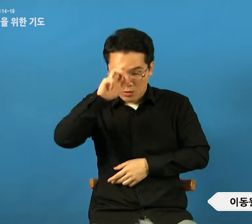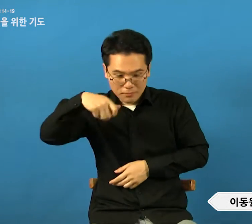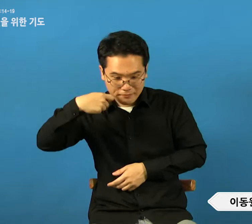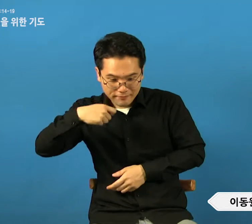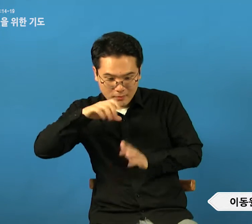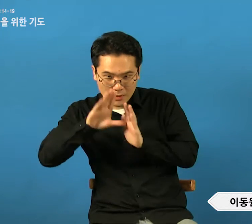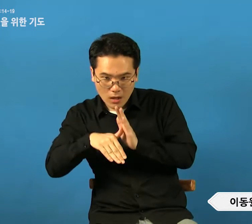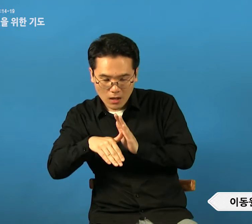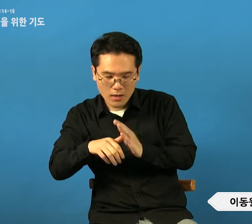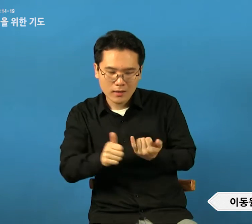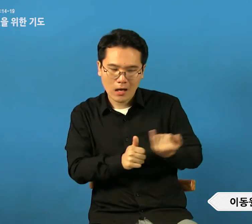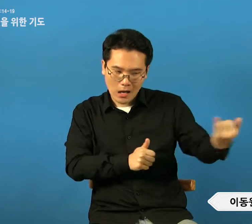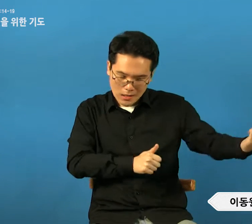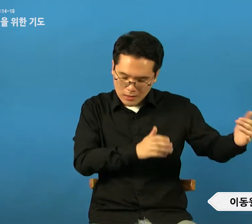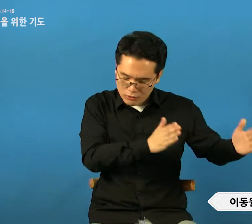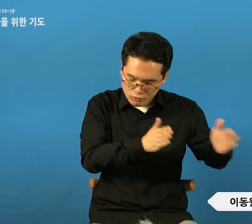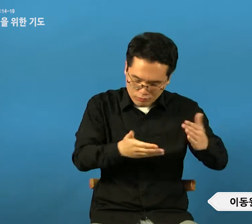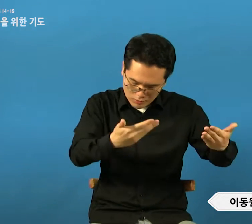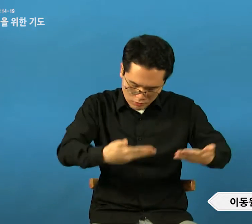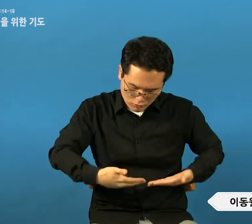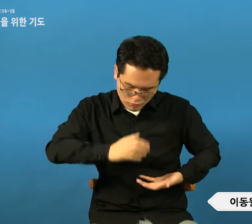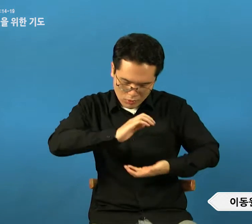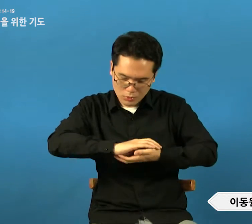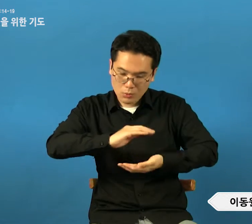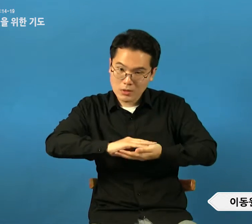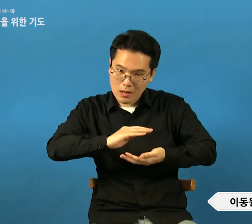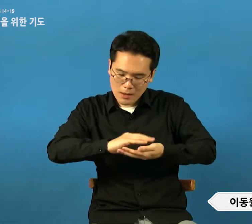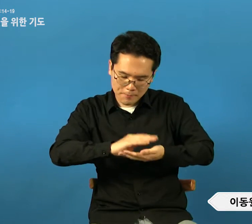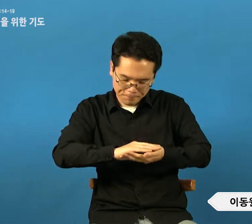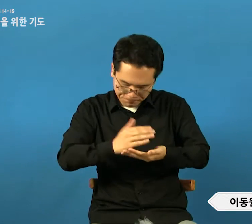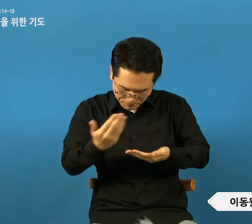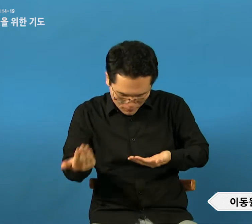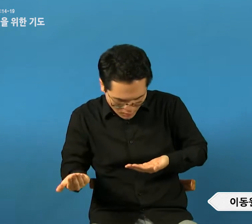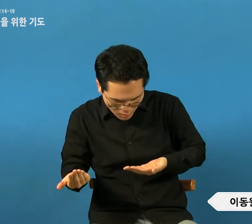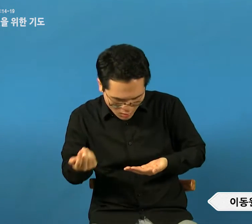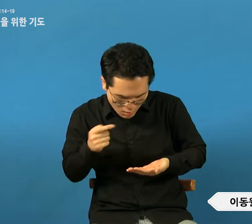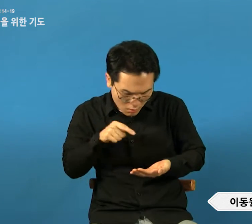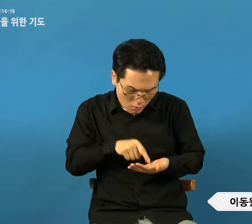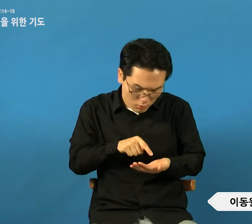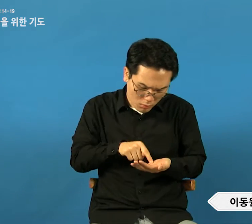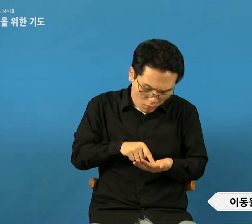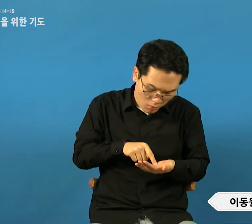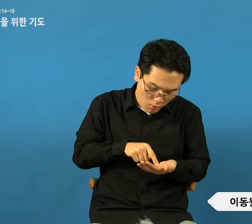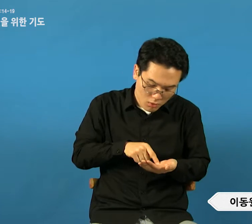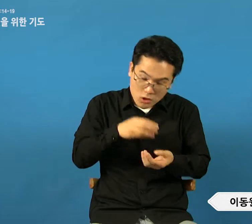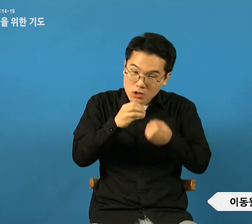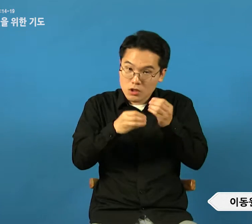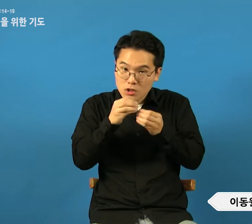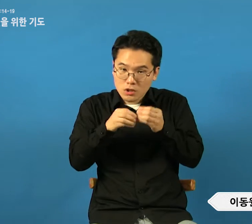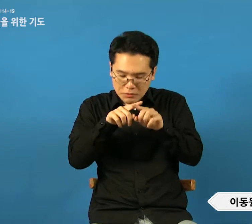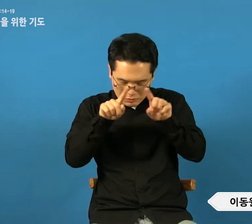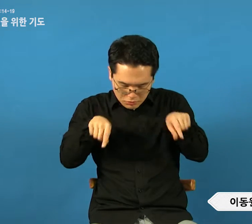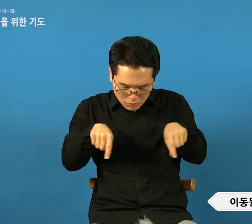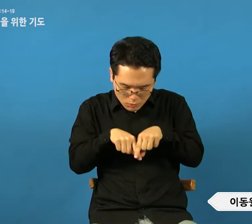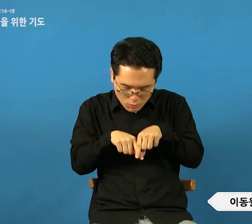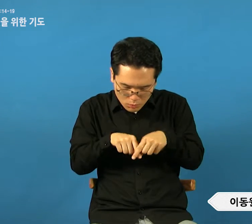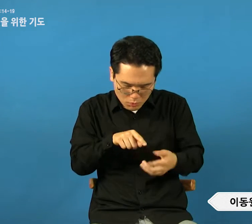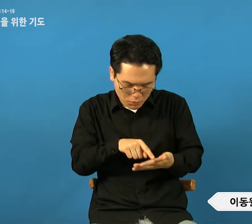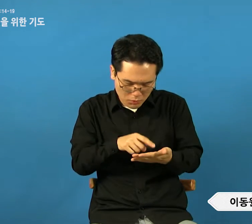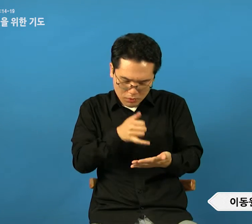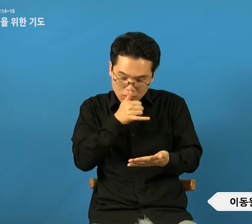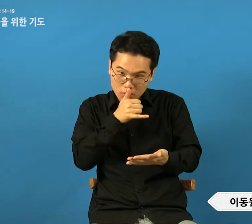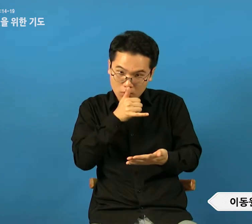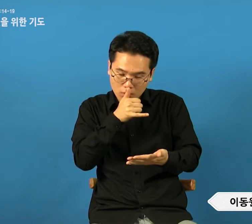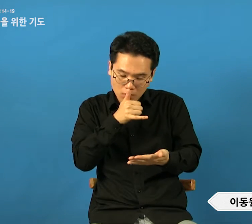아내가 싸준 도시락을 펼쳤다가 자기 아내가 그 속에다 시를 하나 집어넣었어요. 그게 바로 이 시였어요.